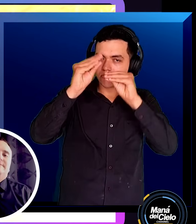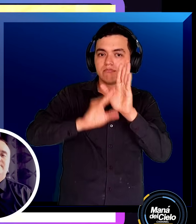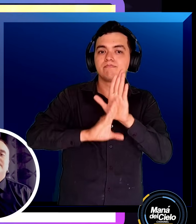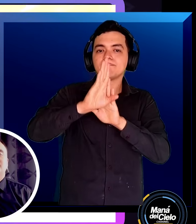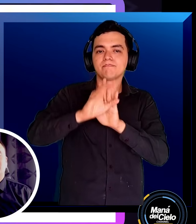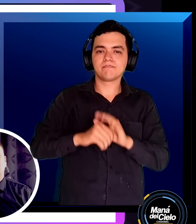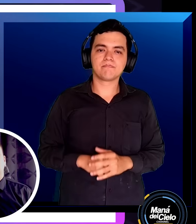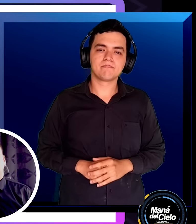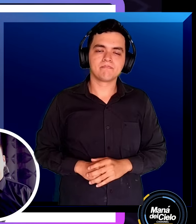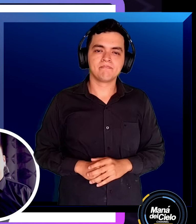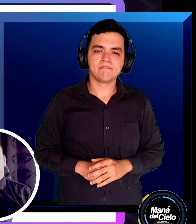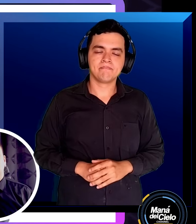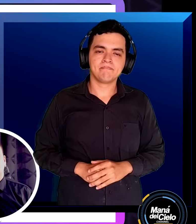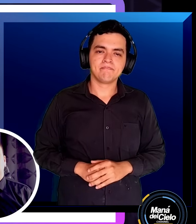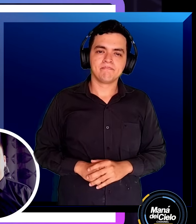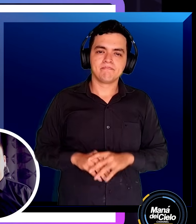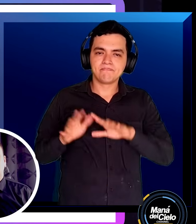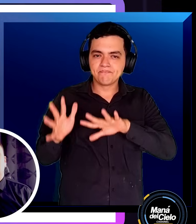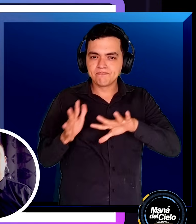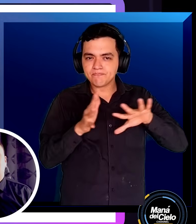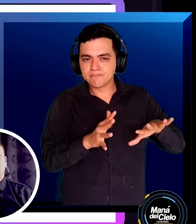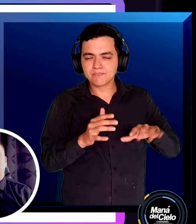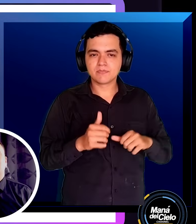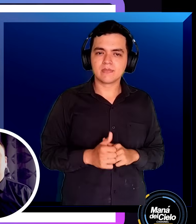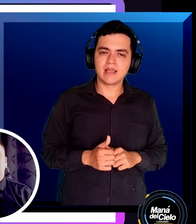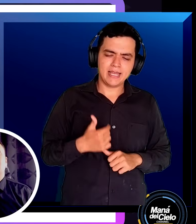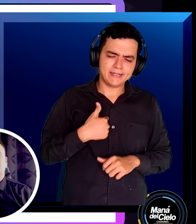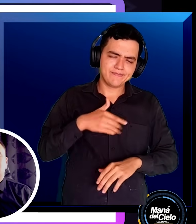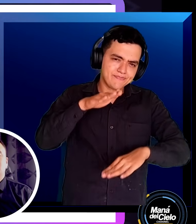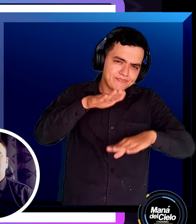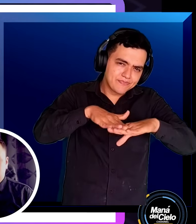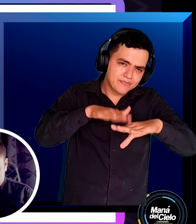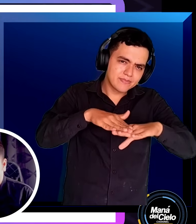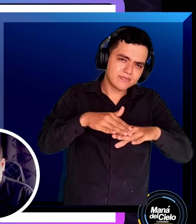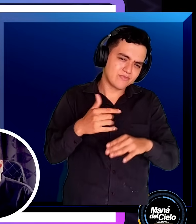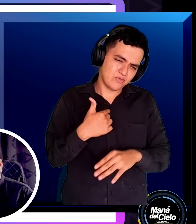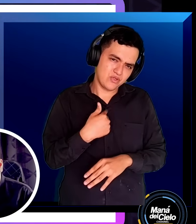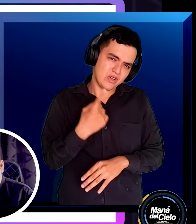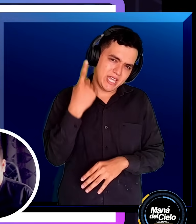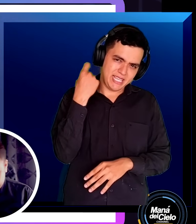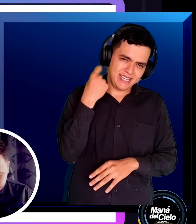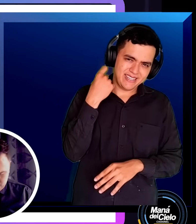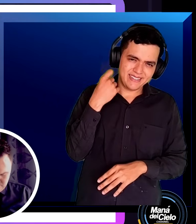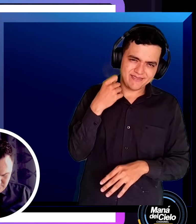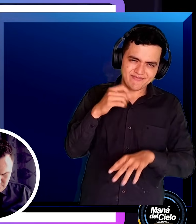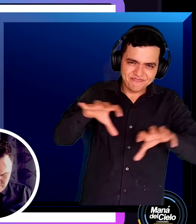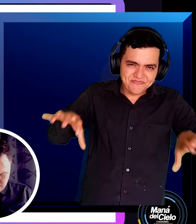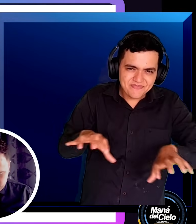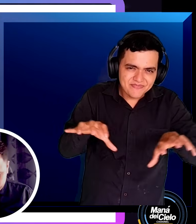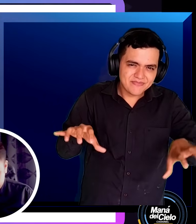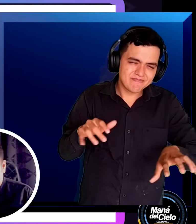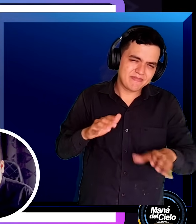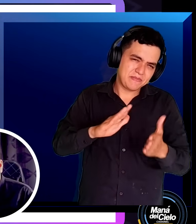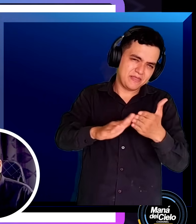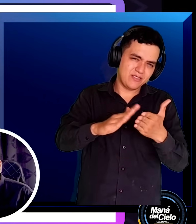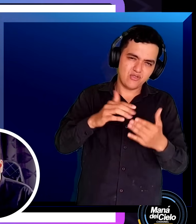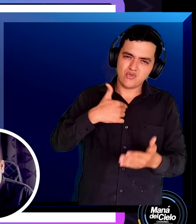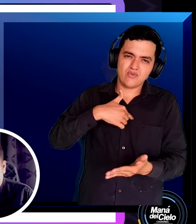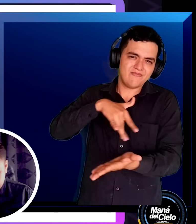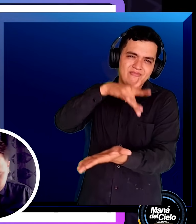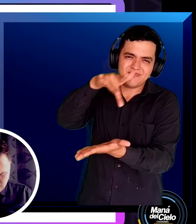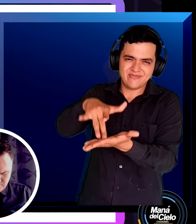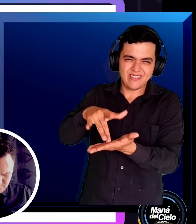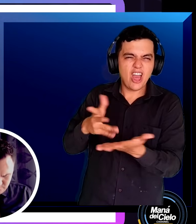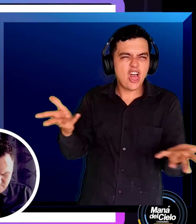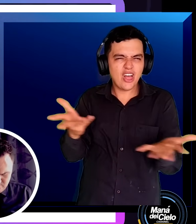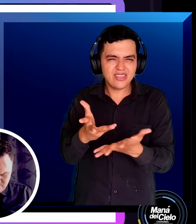parte, pero ahora ya estoy más limitada. Estoy limitada de mis ojos, estoy limitada de una